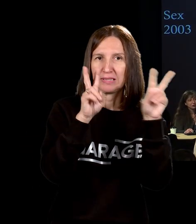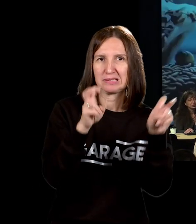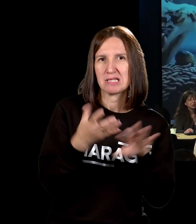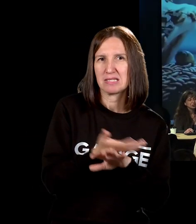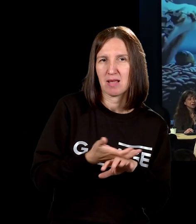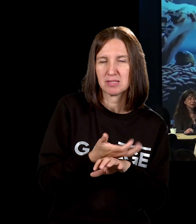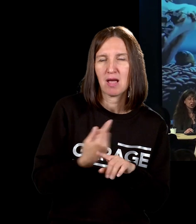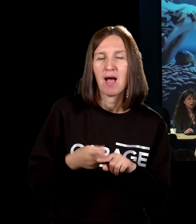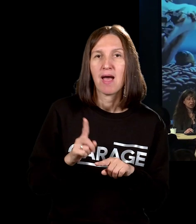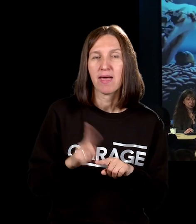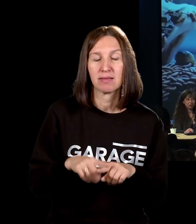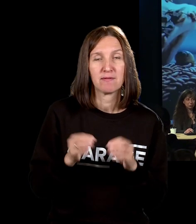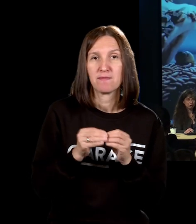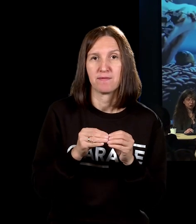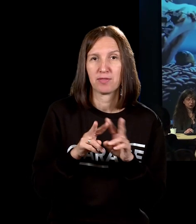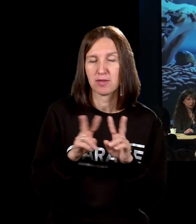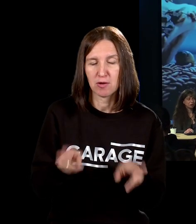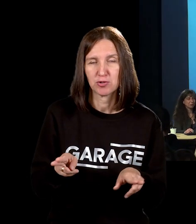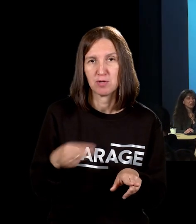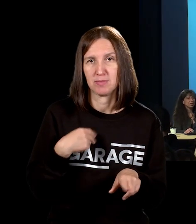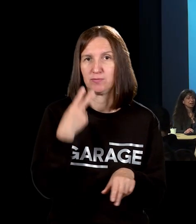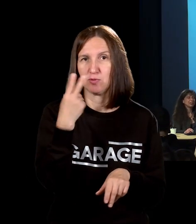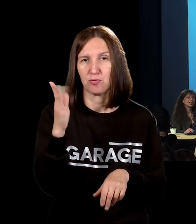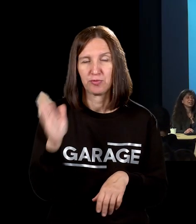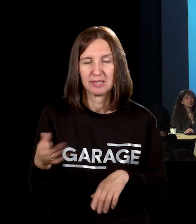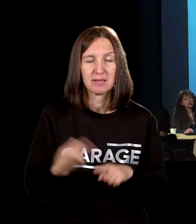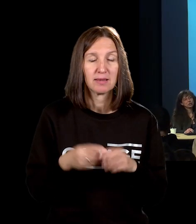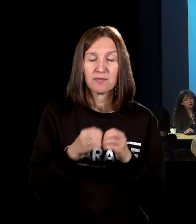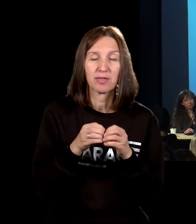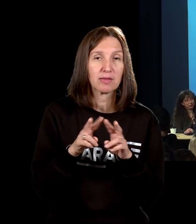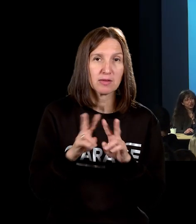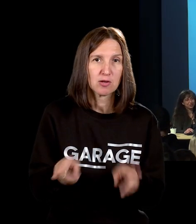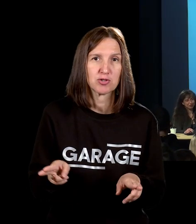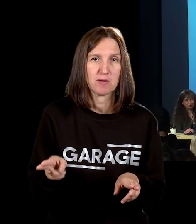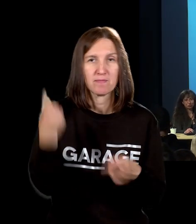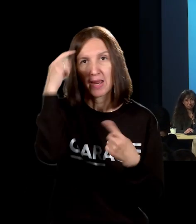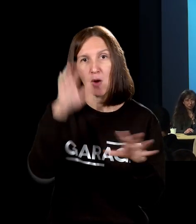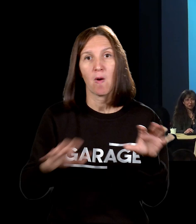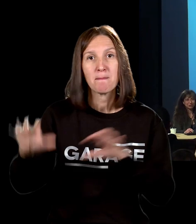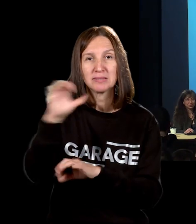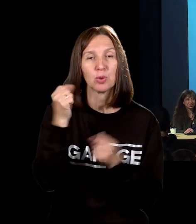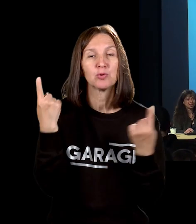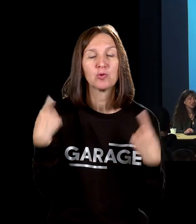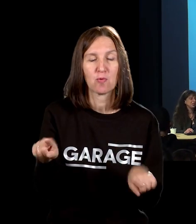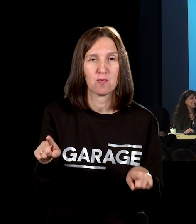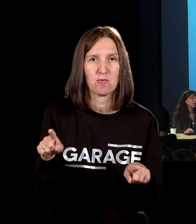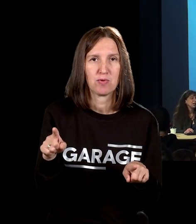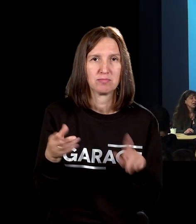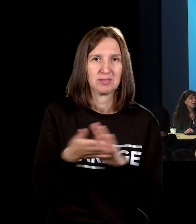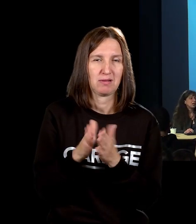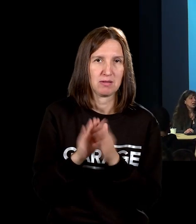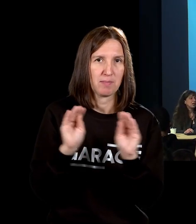секс, да, это те же самые, как мы сейчас увидим, это та же самая композиция, только в другой стадии